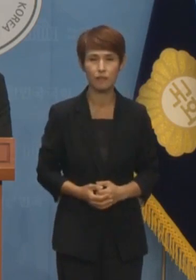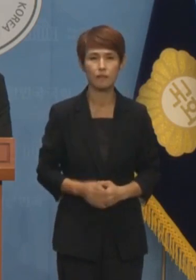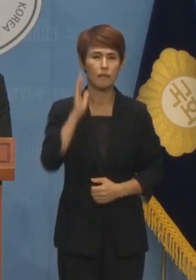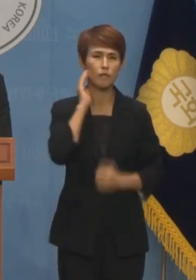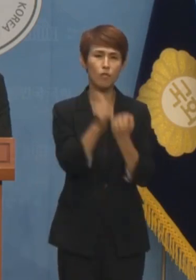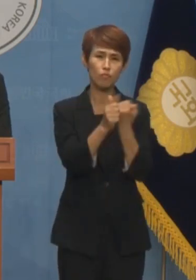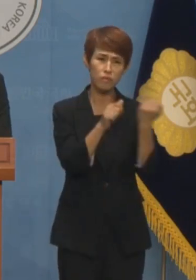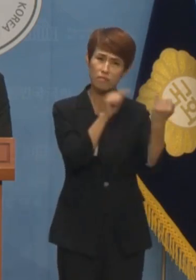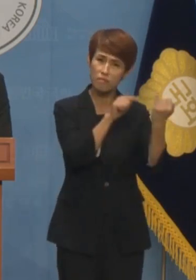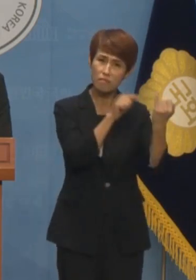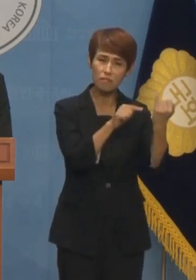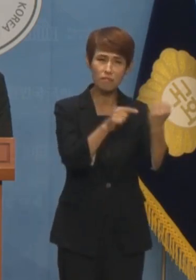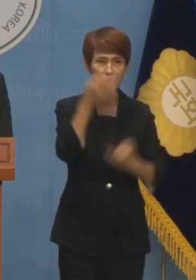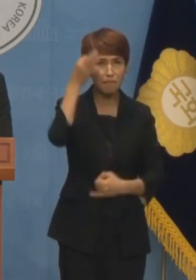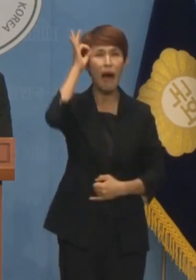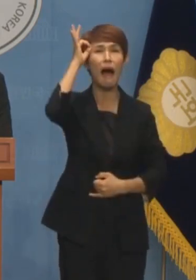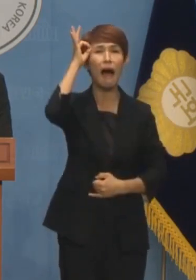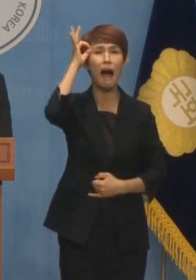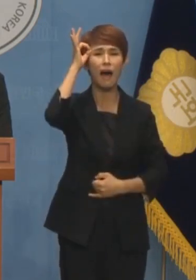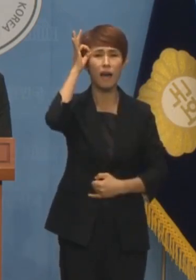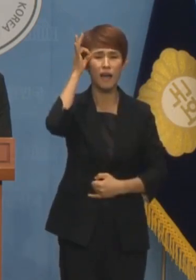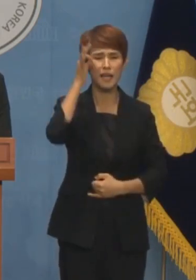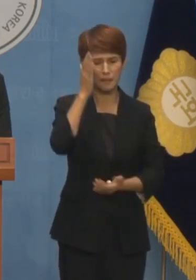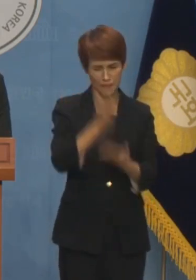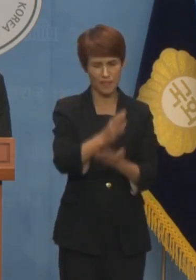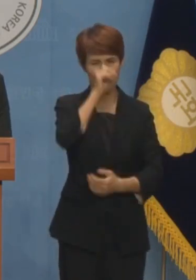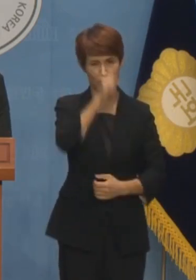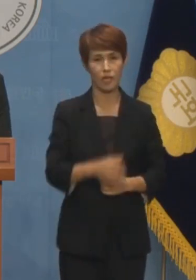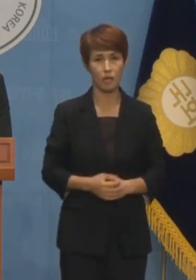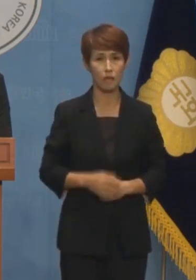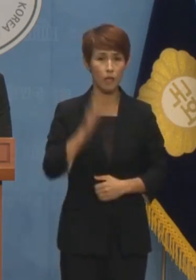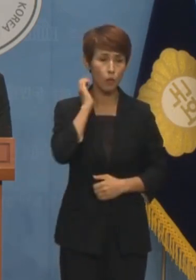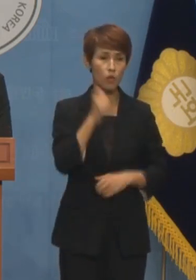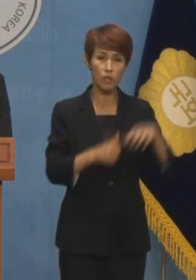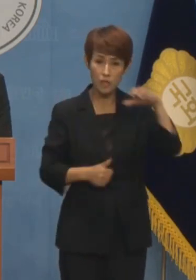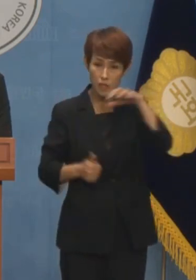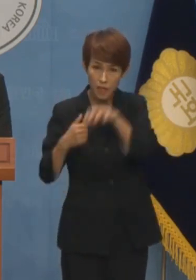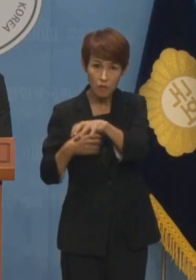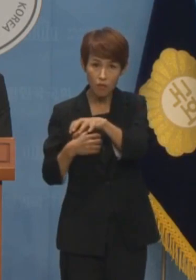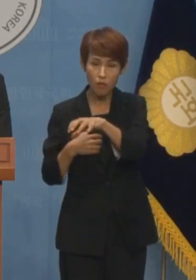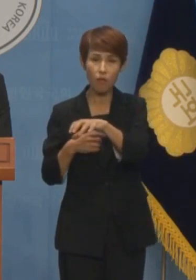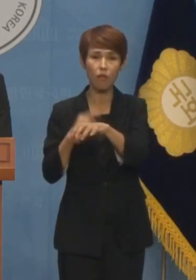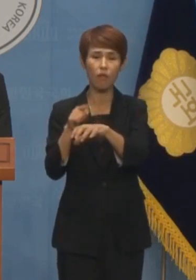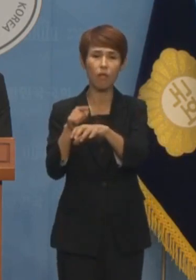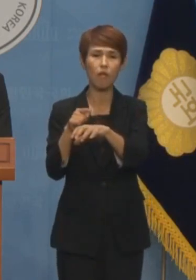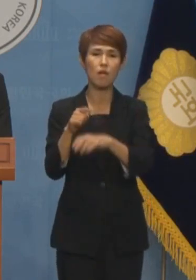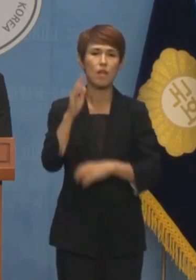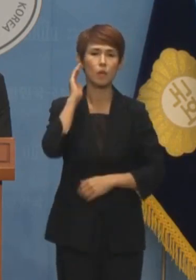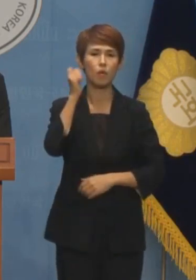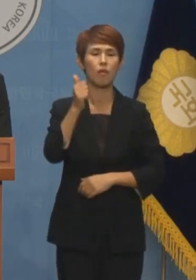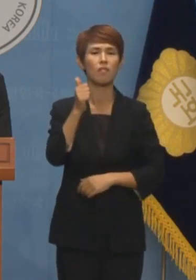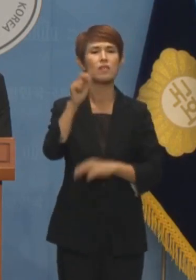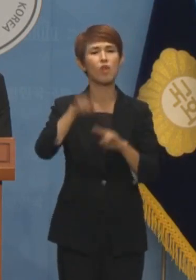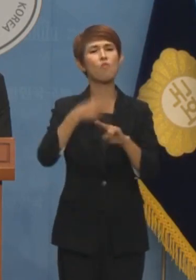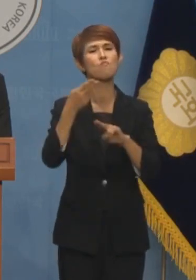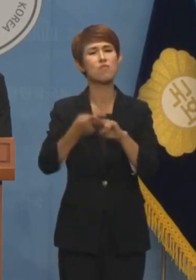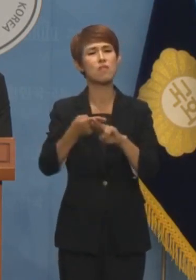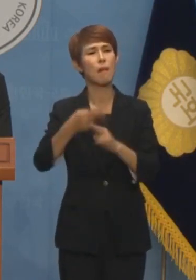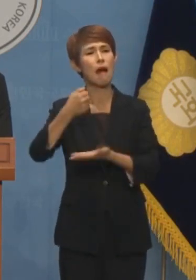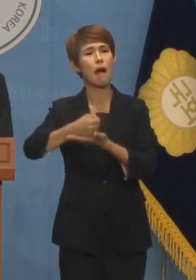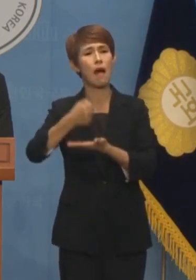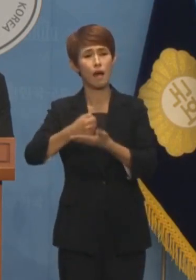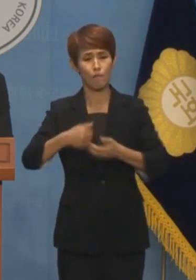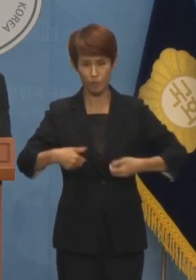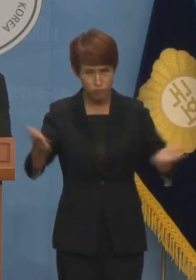여사 본인만 깜빡 잊지 않았더라도 대통령실에서 이후에 대통령 선물이란 궤변을